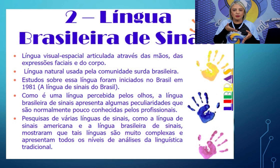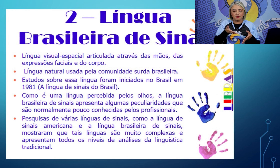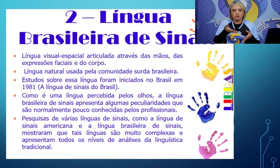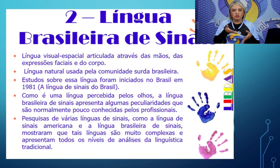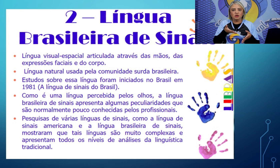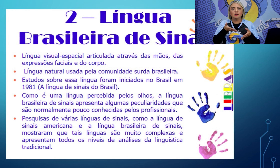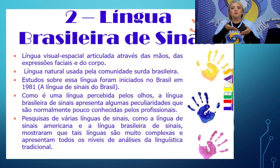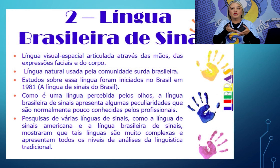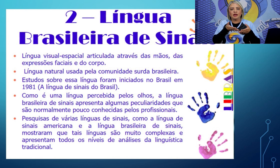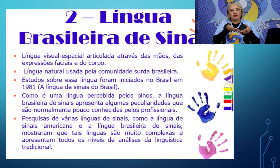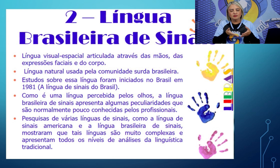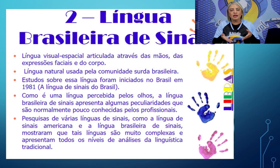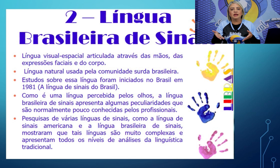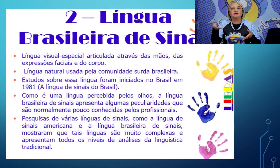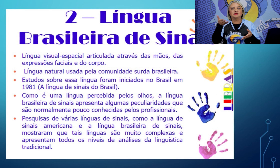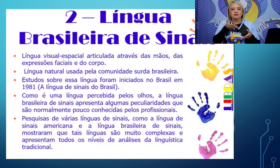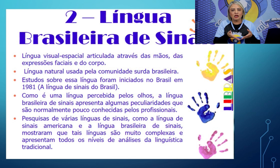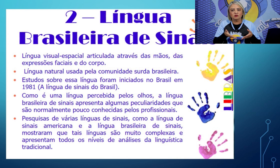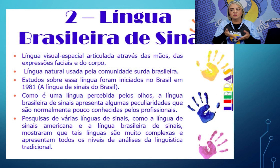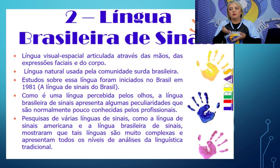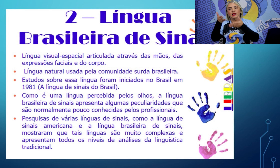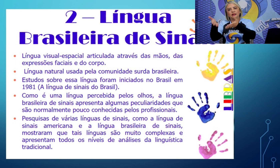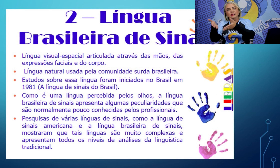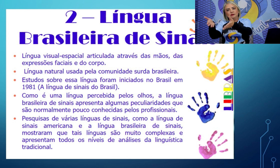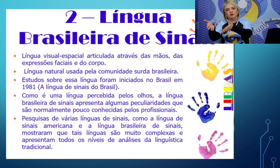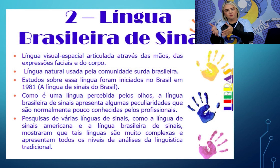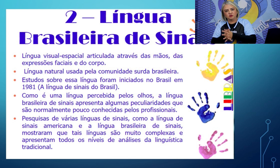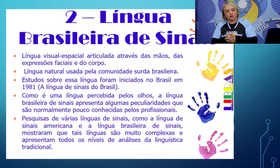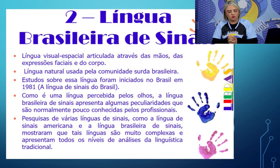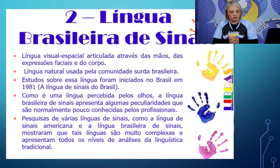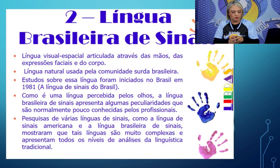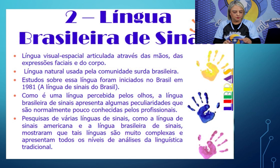intérprete para dar essas aulas para aquele professor surdo.